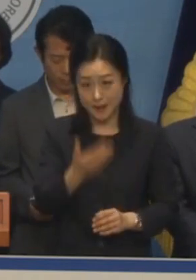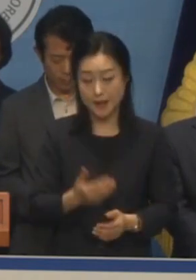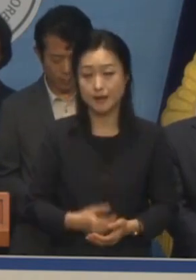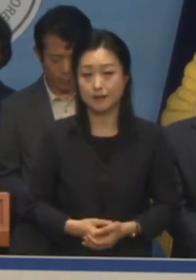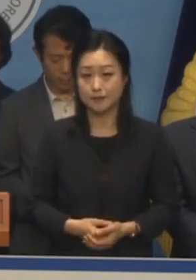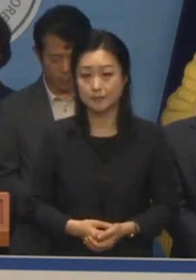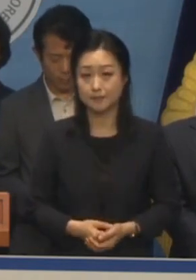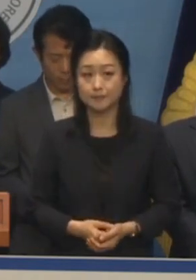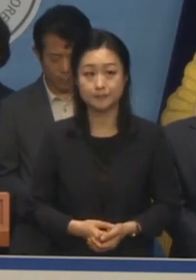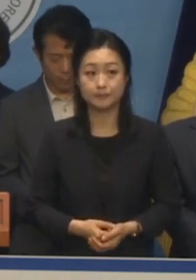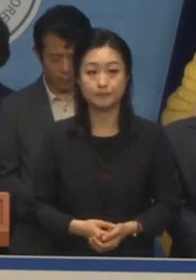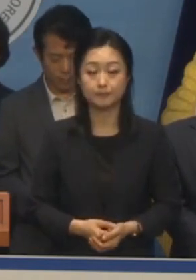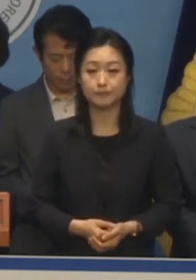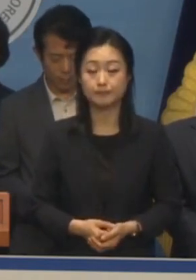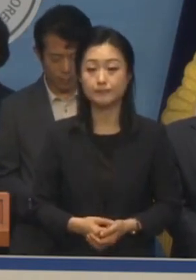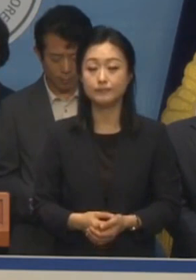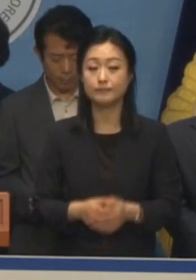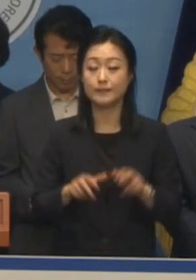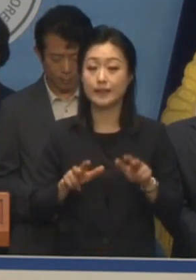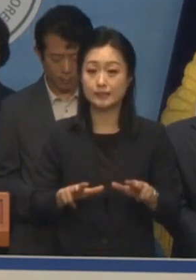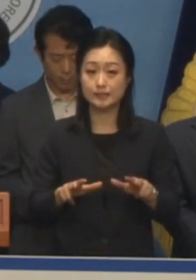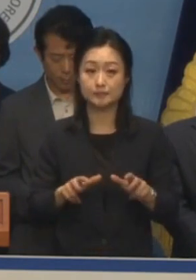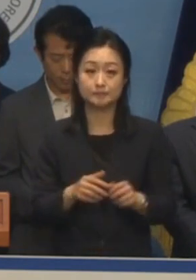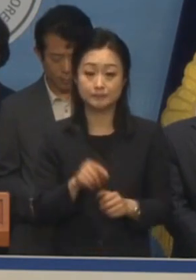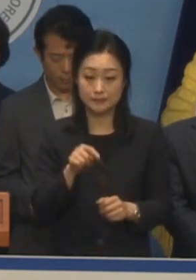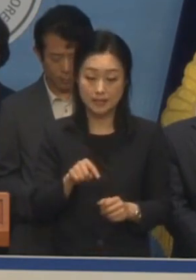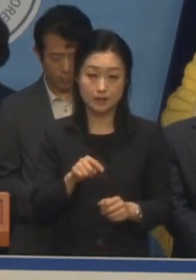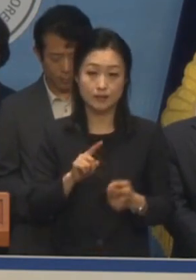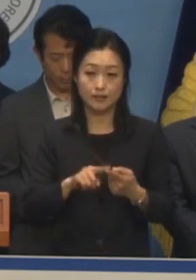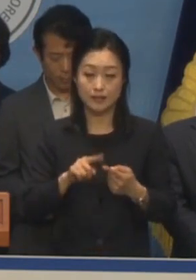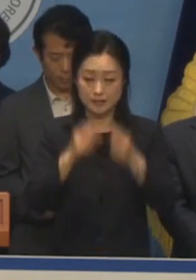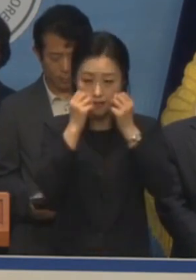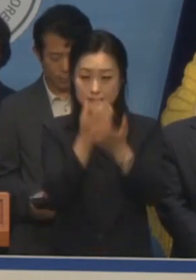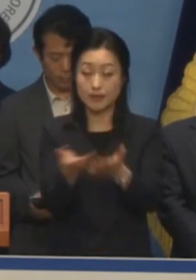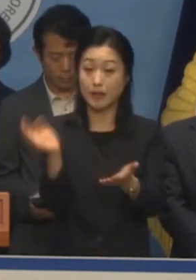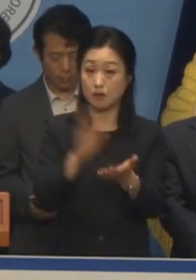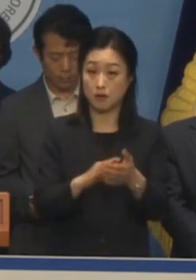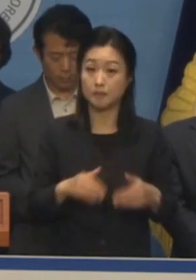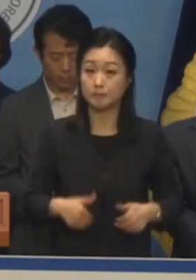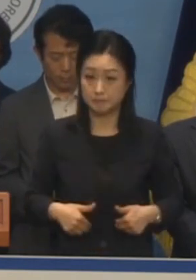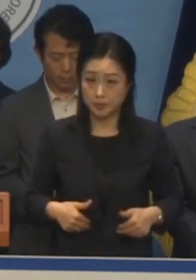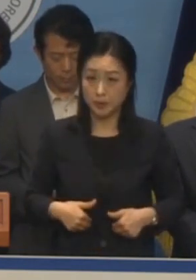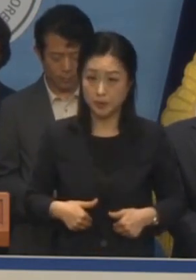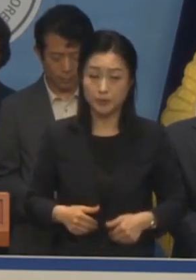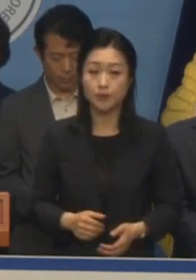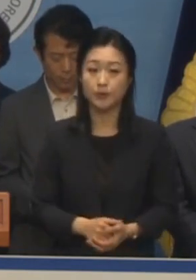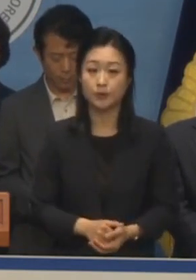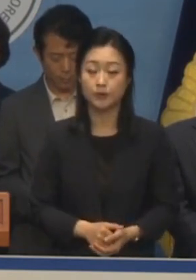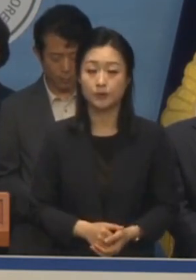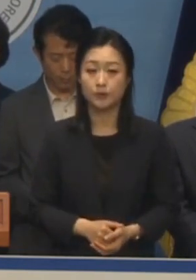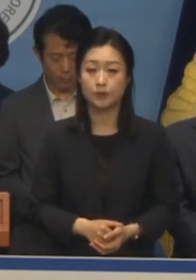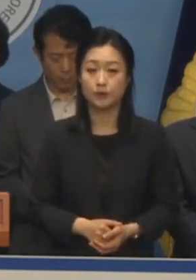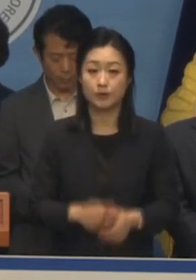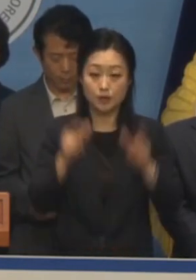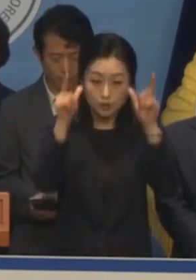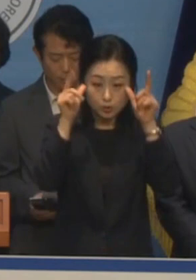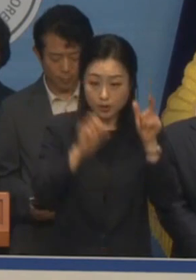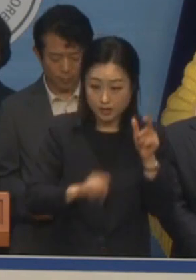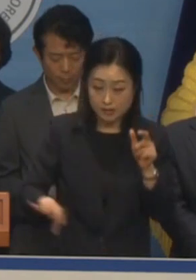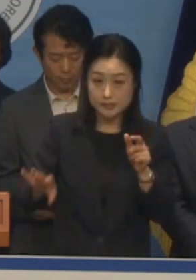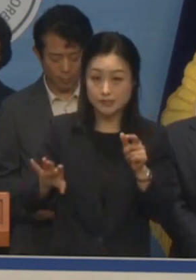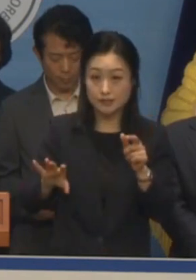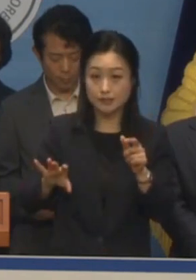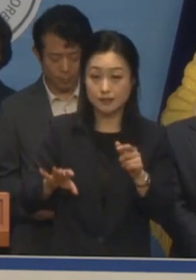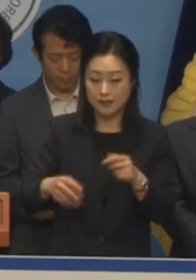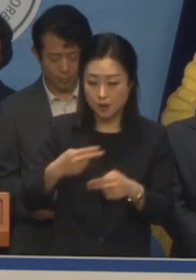없었을 것입니다. 이제는 기형적 플랫폼 시장을 방관해서는 안 됩니다. 소를 잃었을 때 위안권을